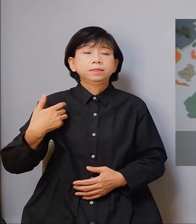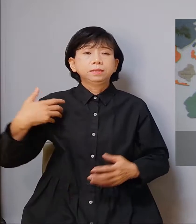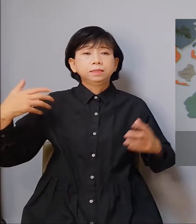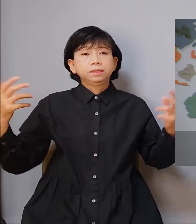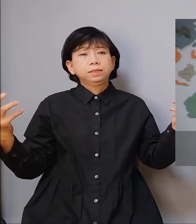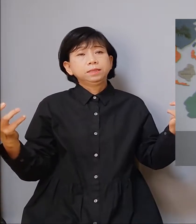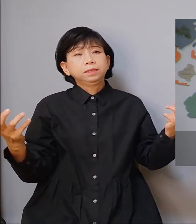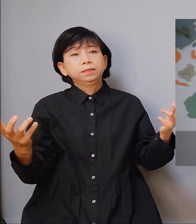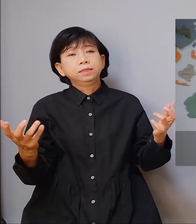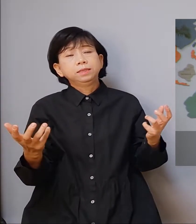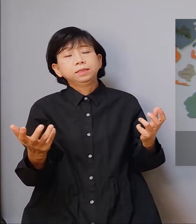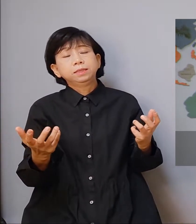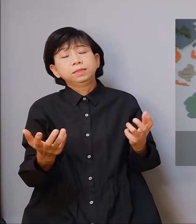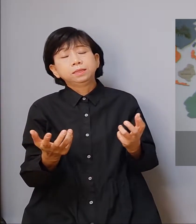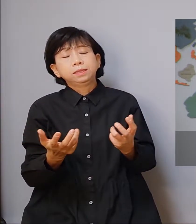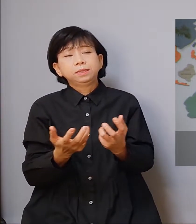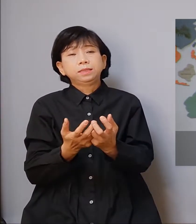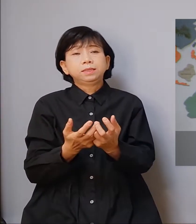가득